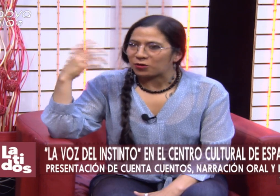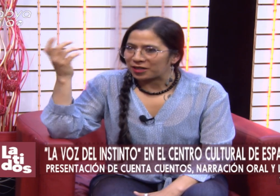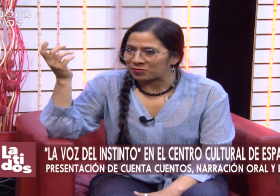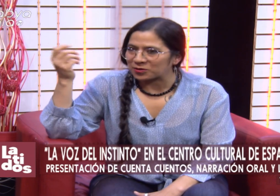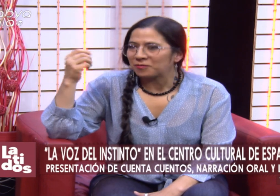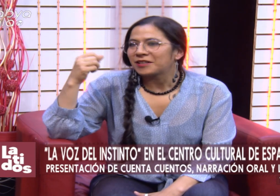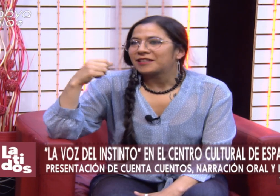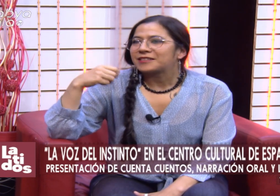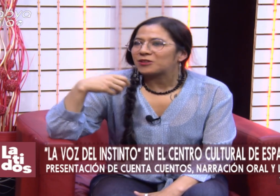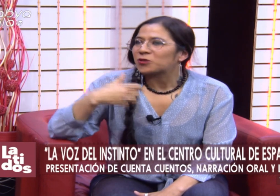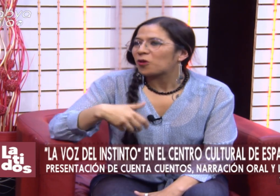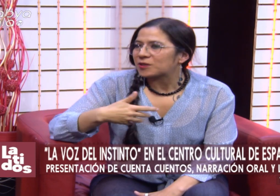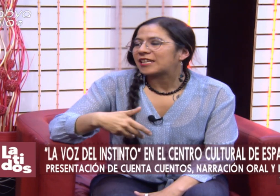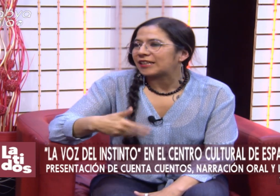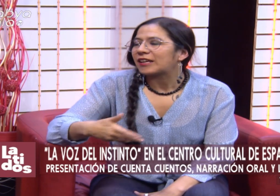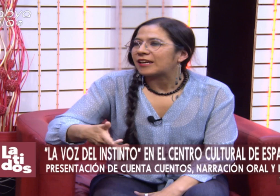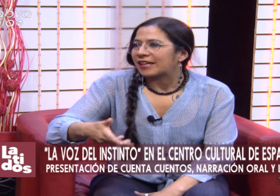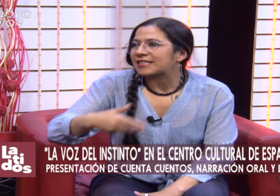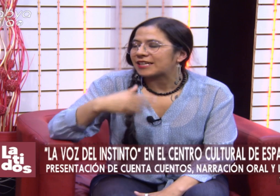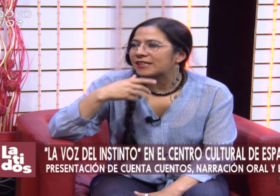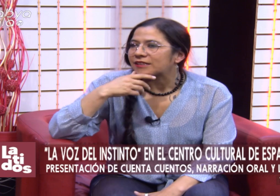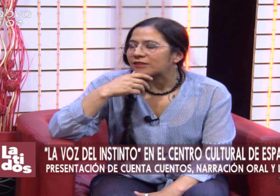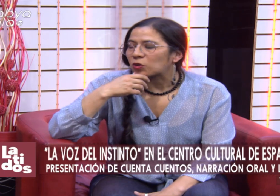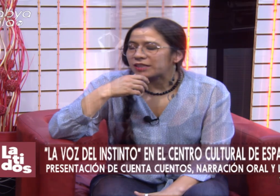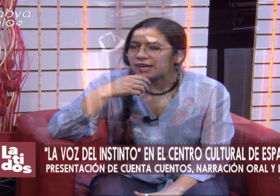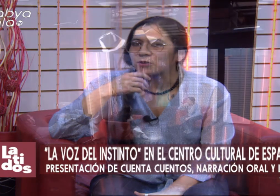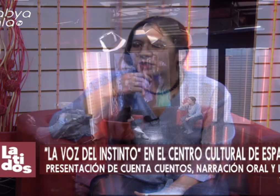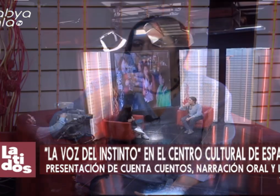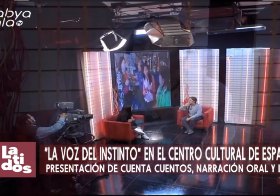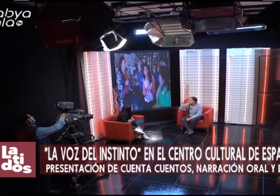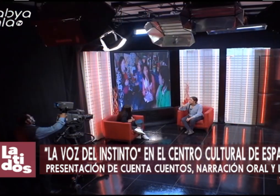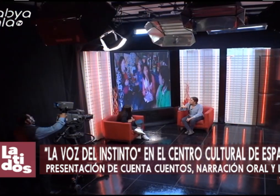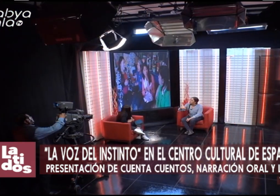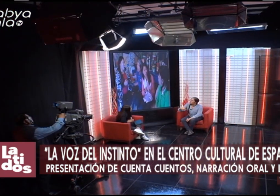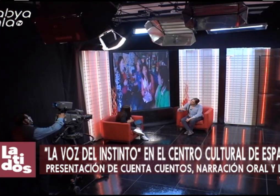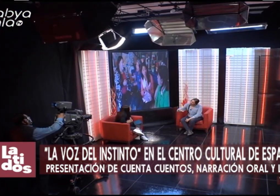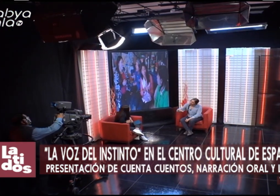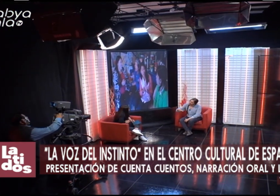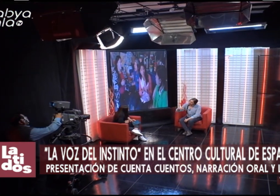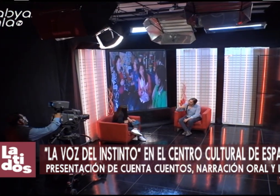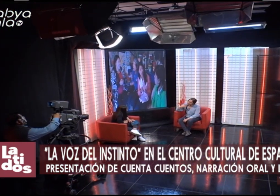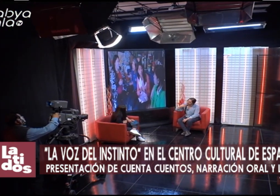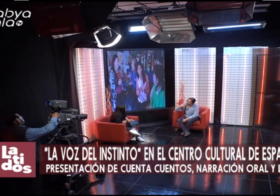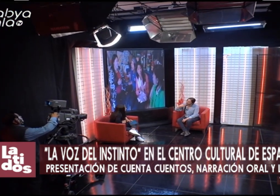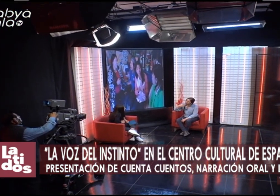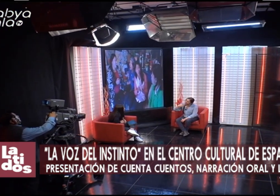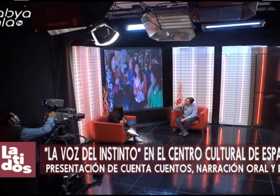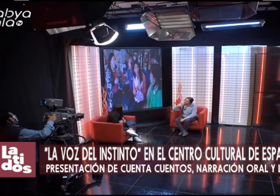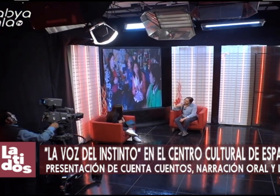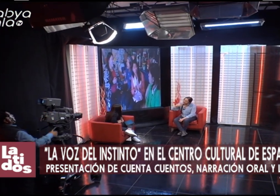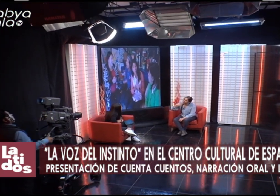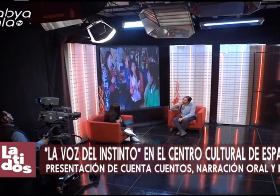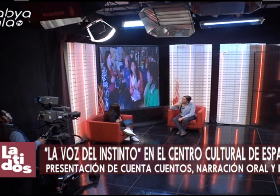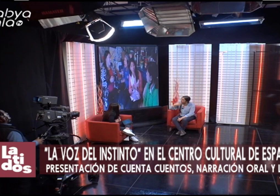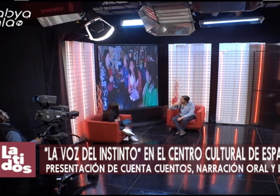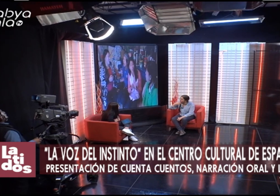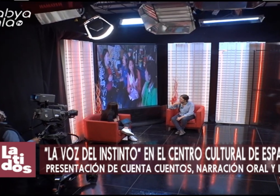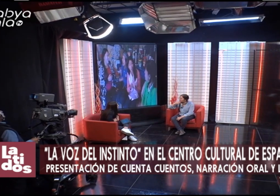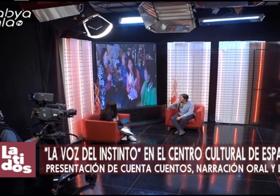¿no? Sino todos en el quehacer cotidiano tenemos que ver cómo aportar para espacios más para todos, ¿no?